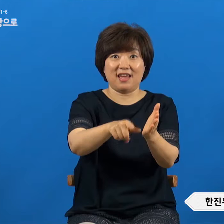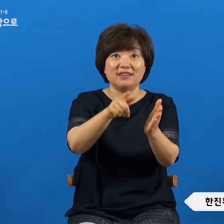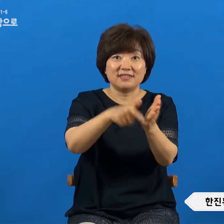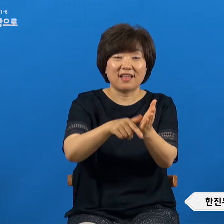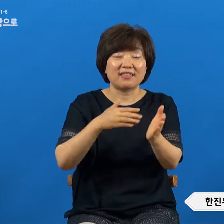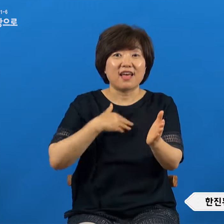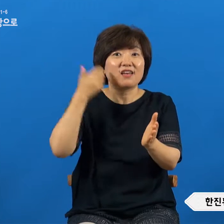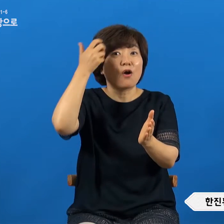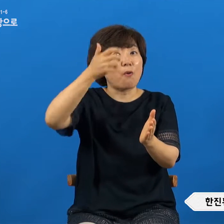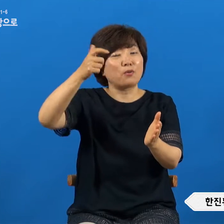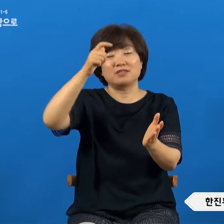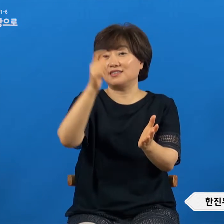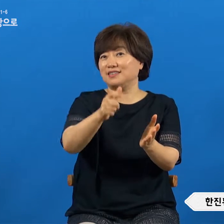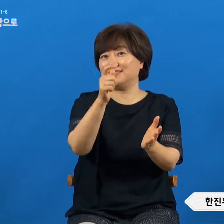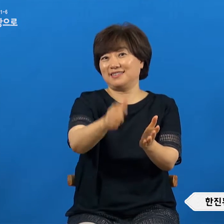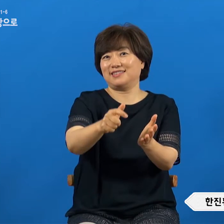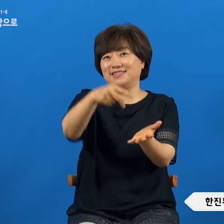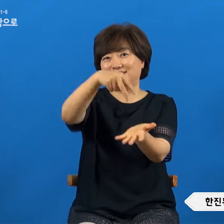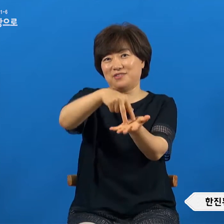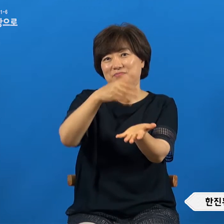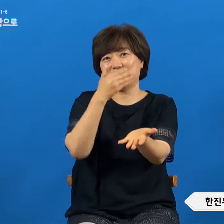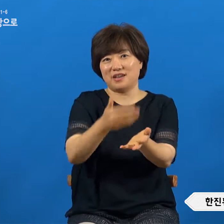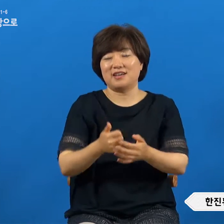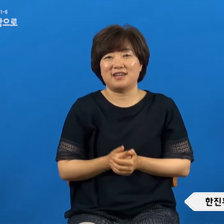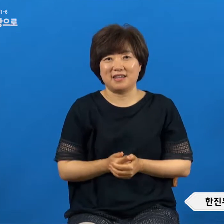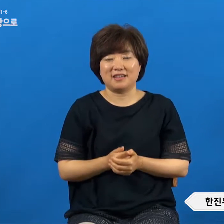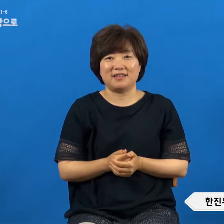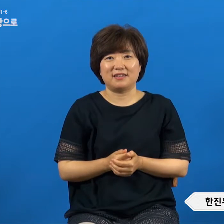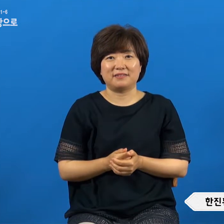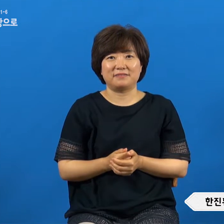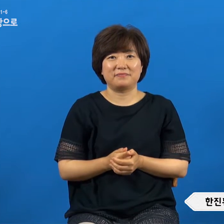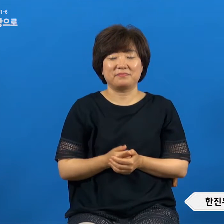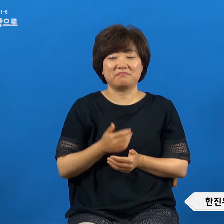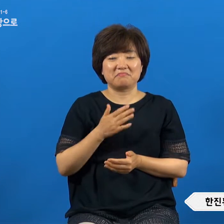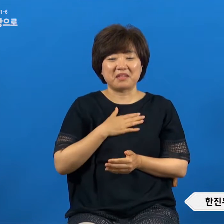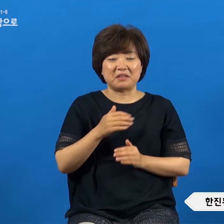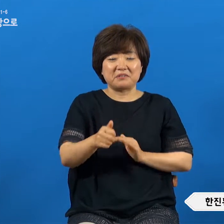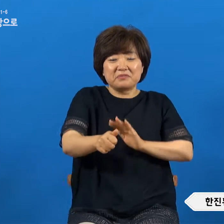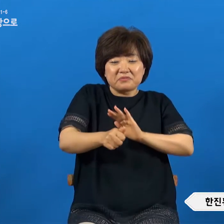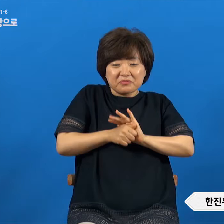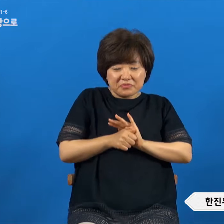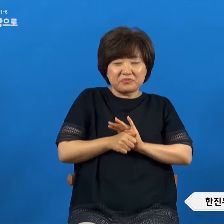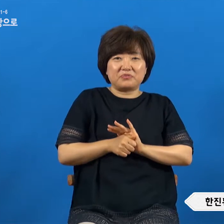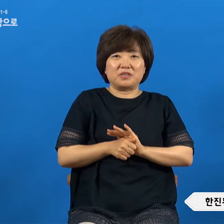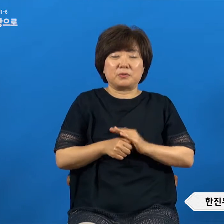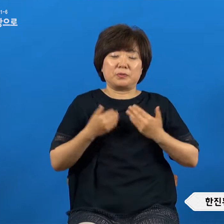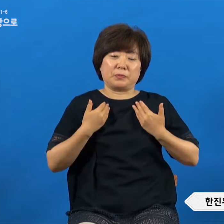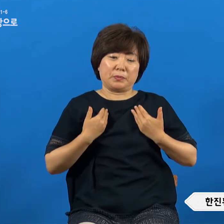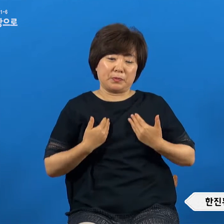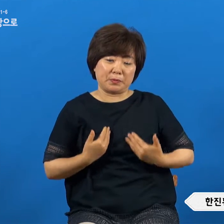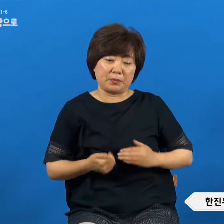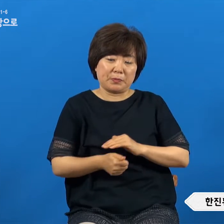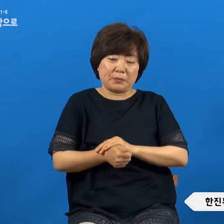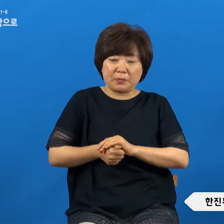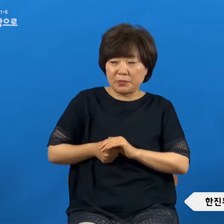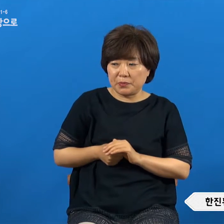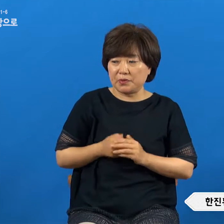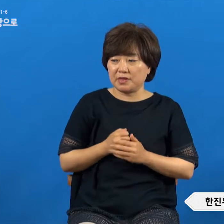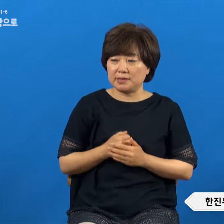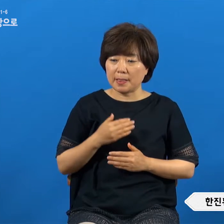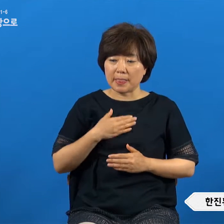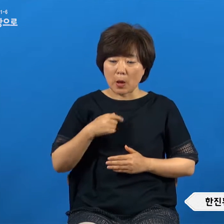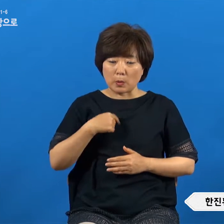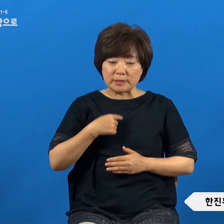그때 내 영혼이 든든히 설 수 있습니다. 나는 후방에서 조용히 나 혼자 신앙생활